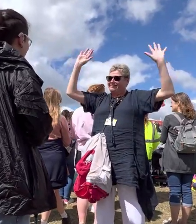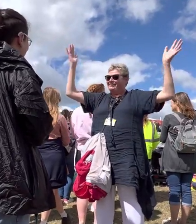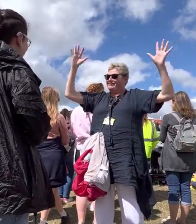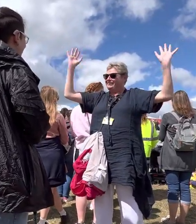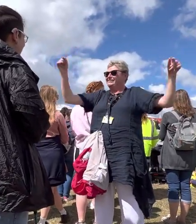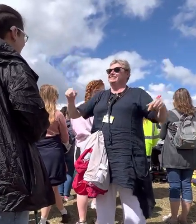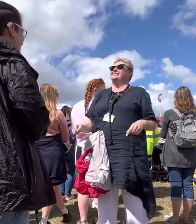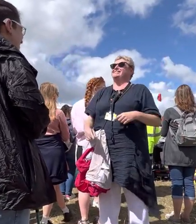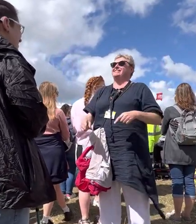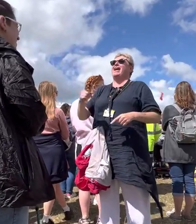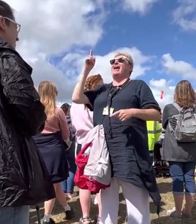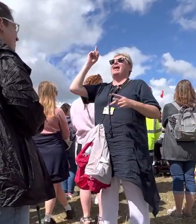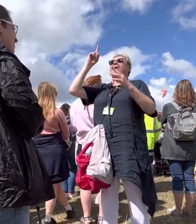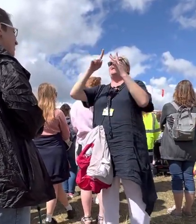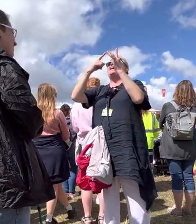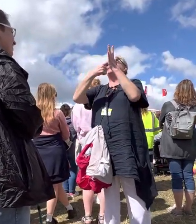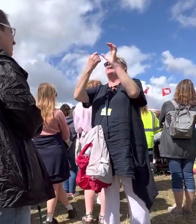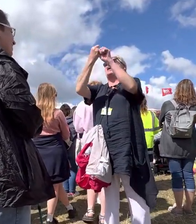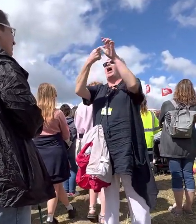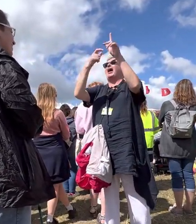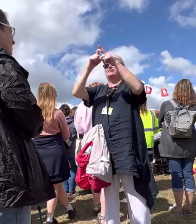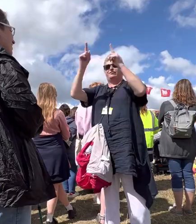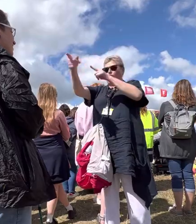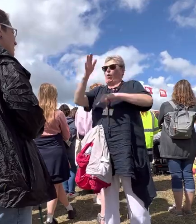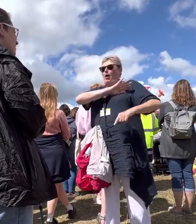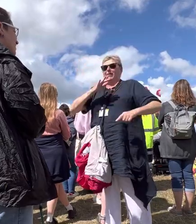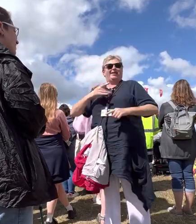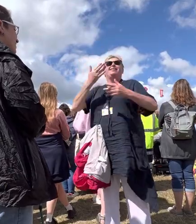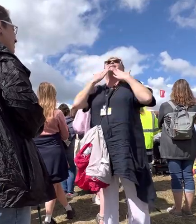I'r gad, diolch o galon.